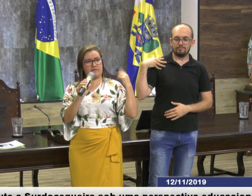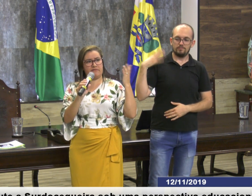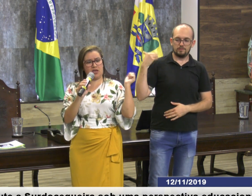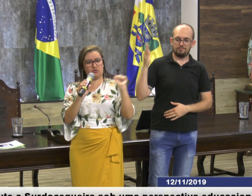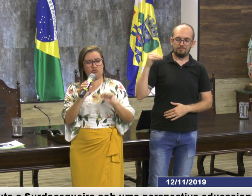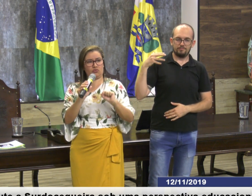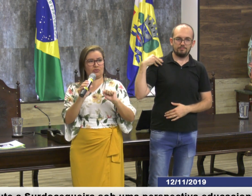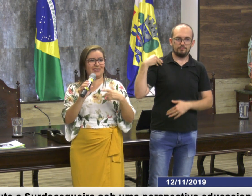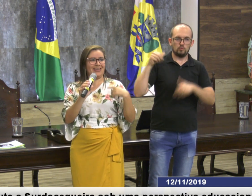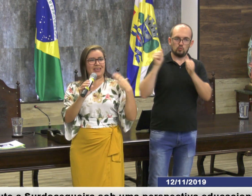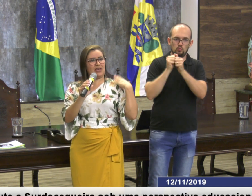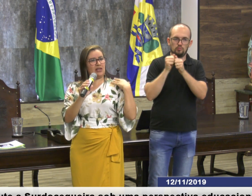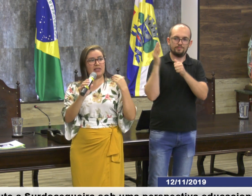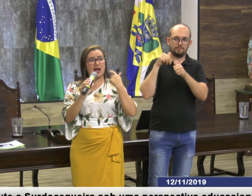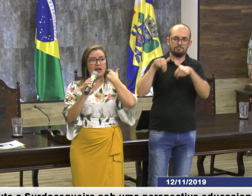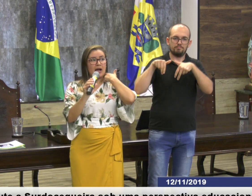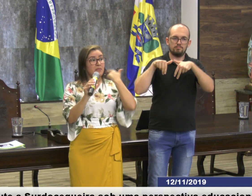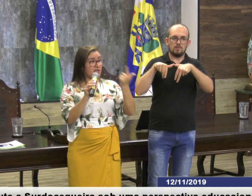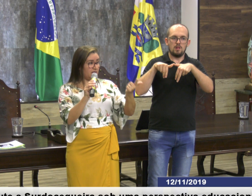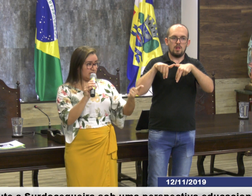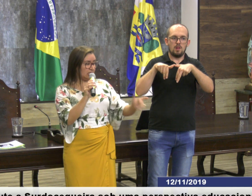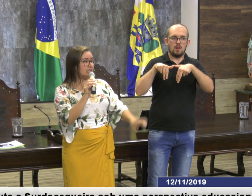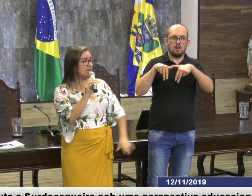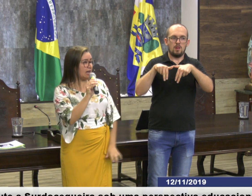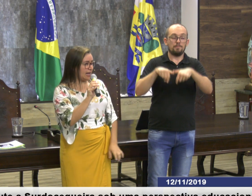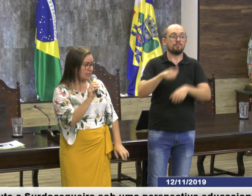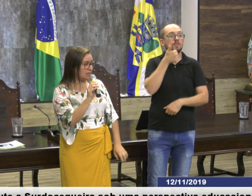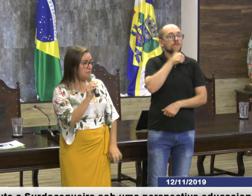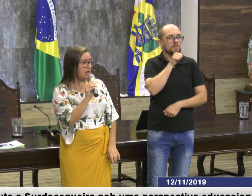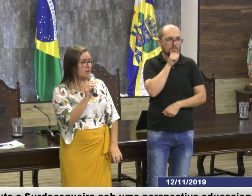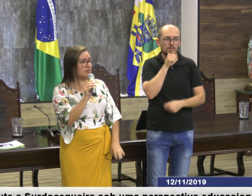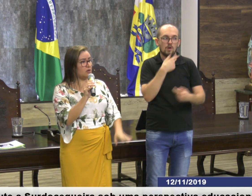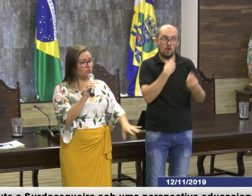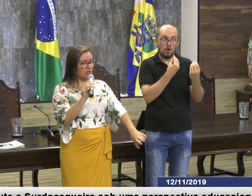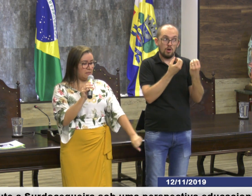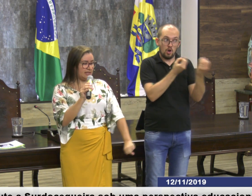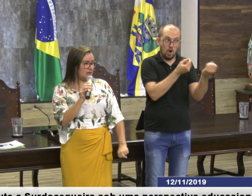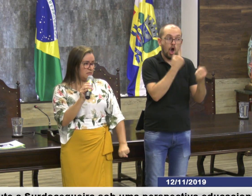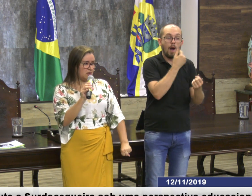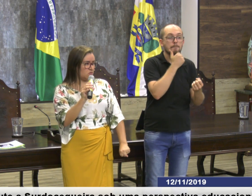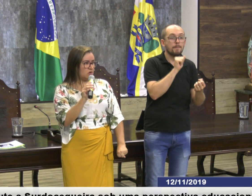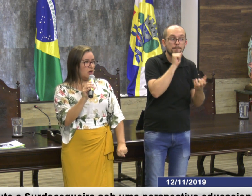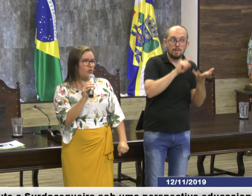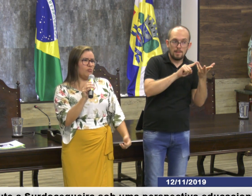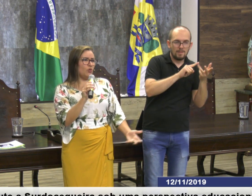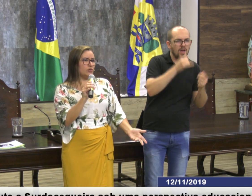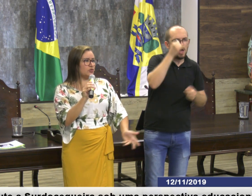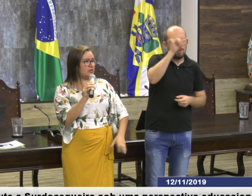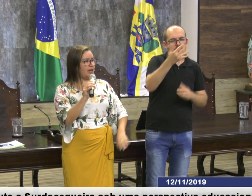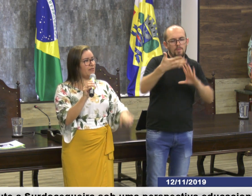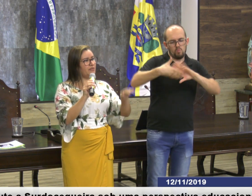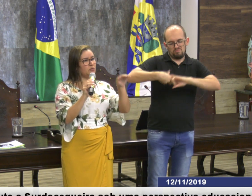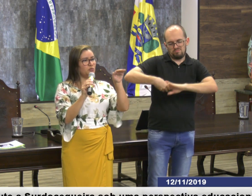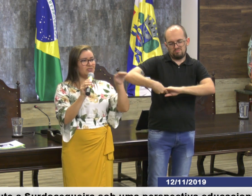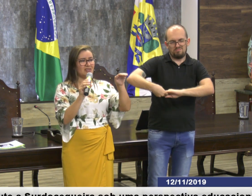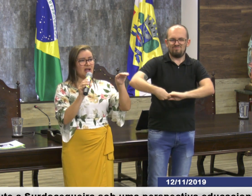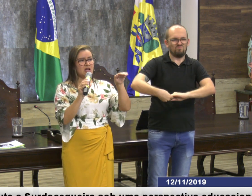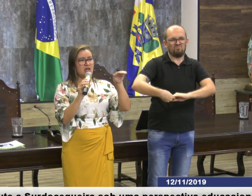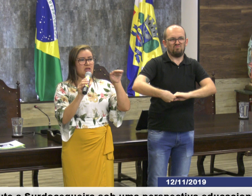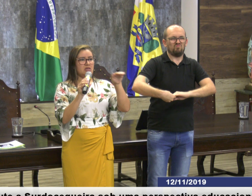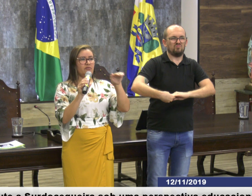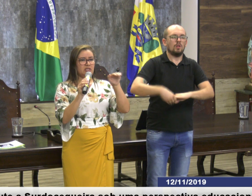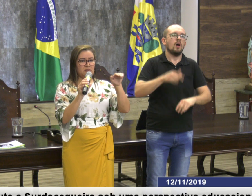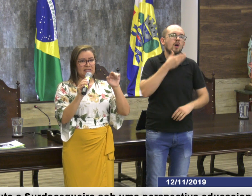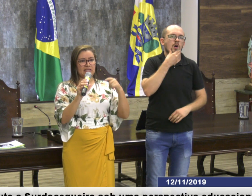aqui, vem junto. E a mãe está fazendo assim em casa também, então não está mais na mão. Um moço, né? Vamos